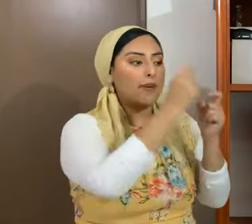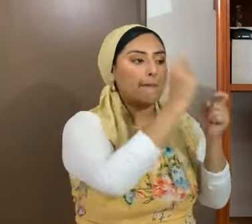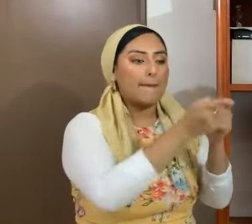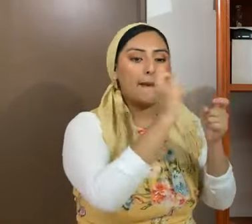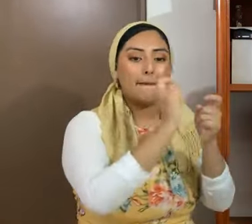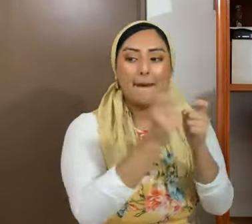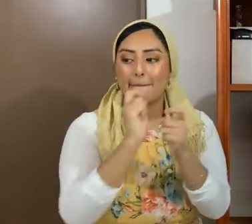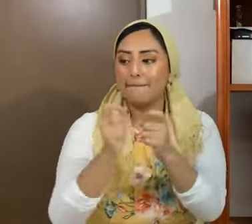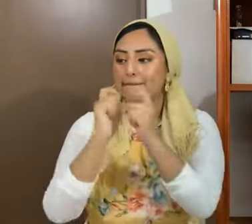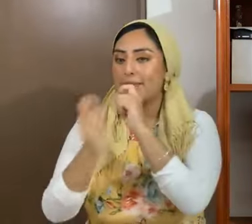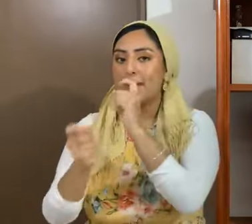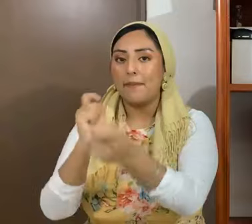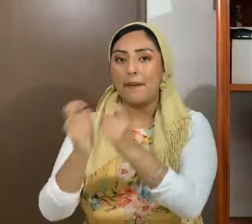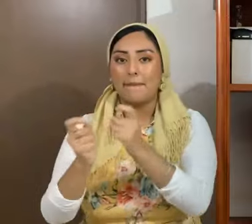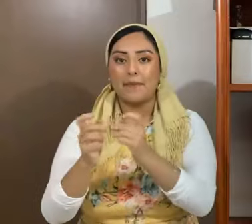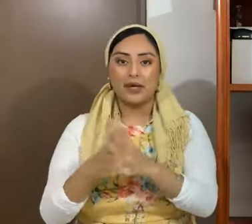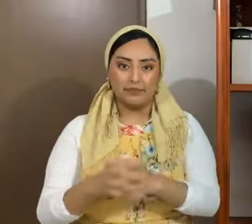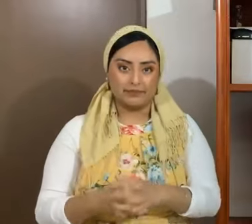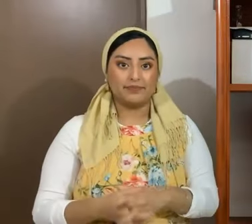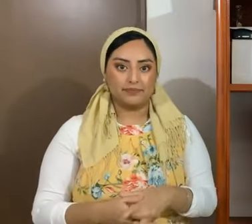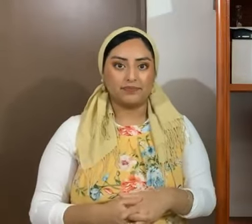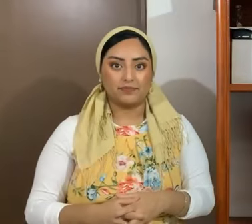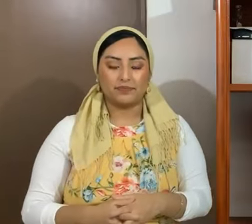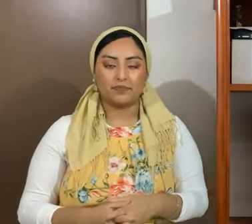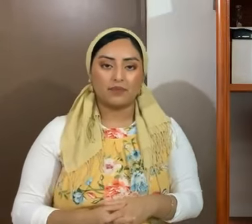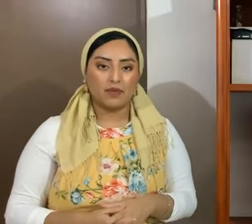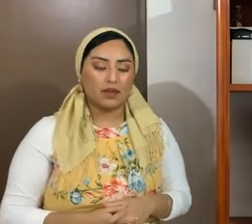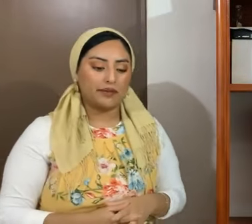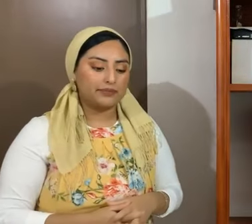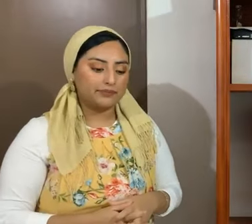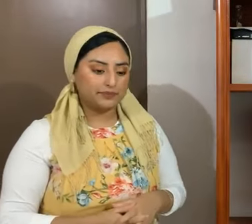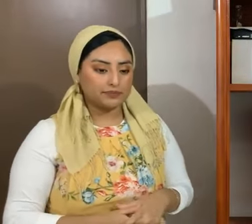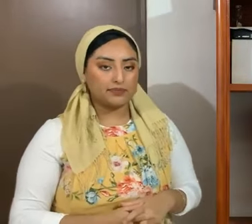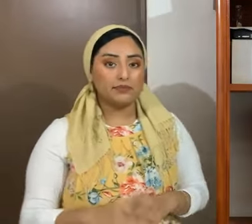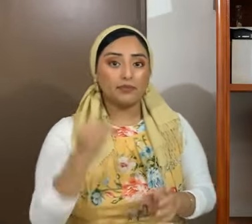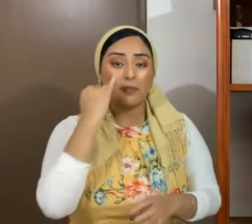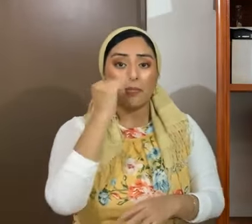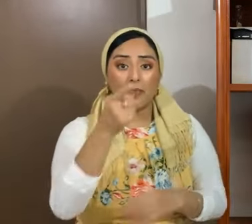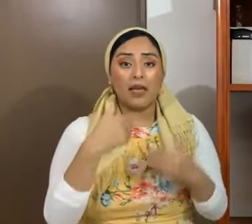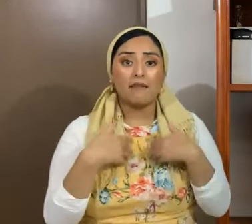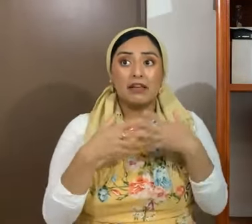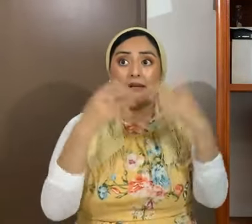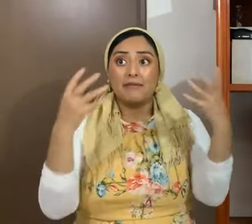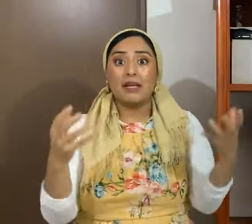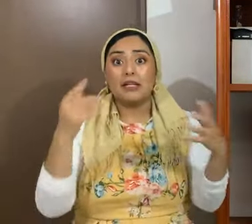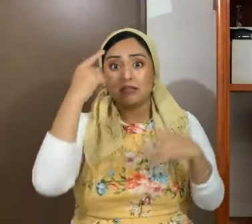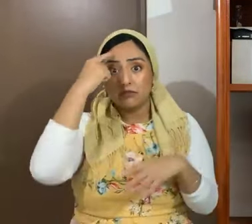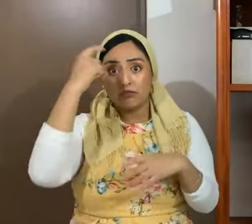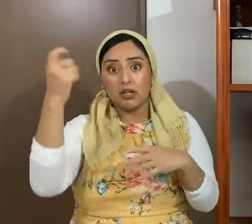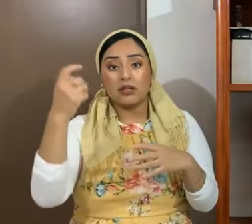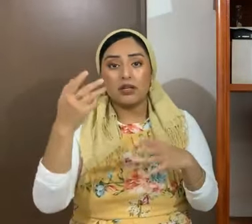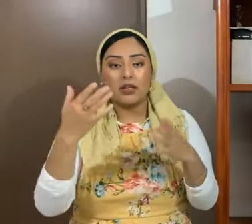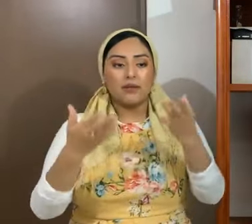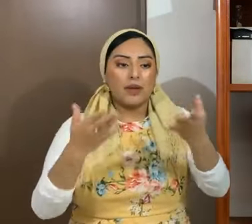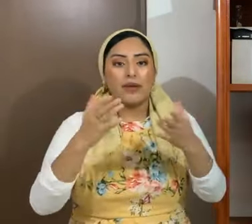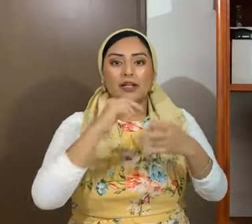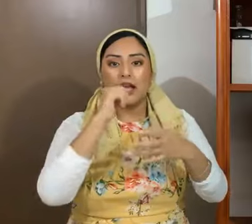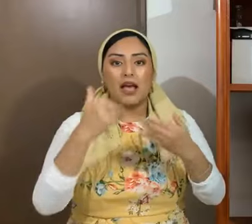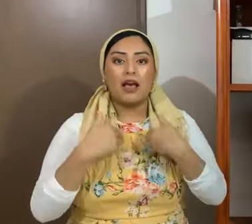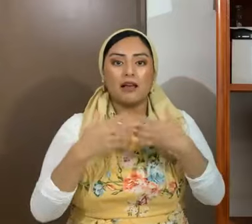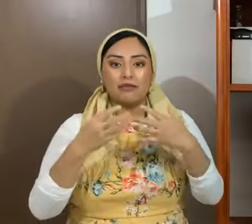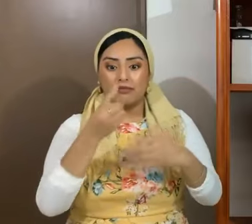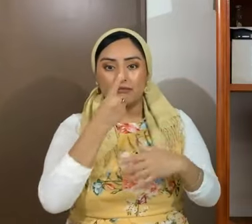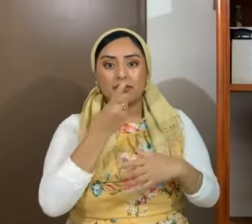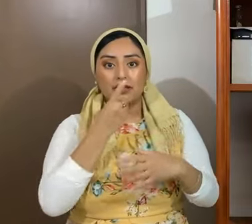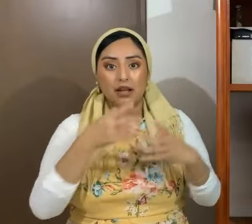quien. Pero entonces ya con esto tenemos un punto de partida, amados Sahim. Si tú tienes muchos sueños, tal vez ya no cenes tanto. Lo digo